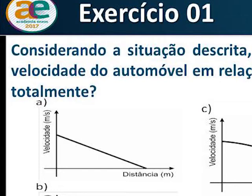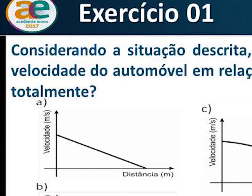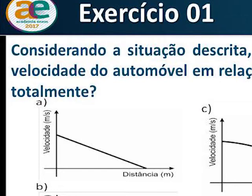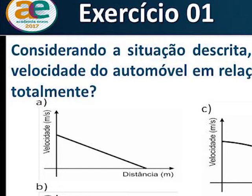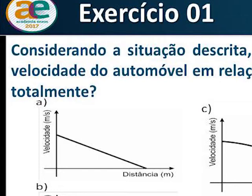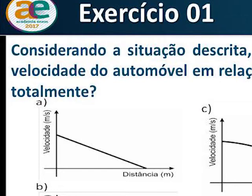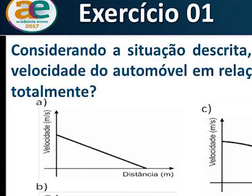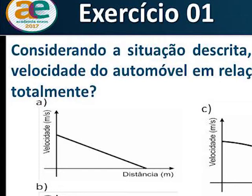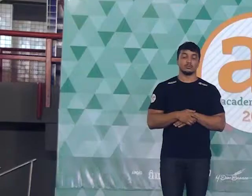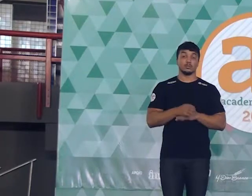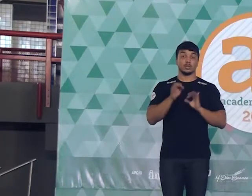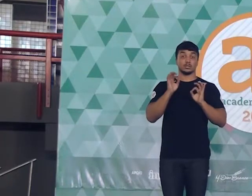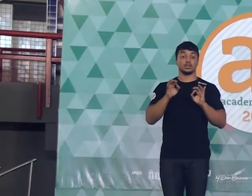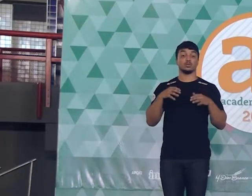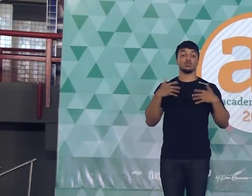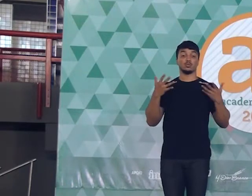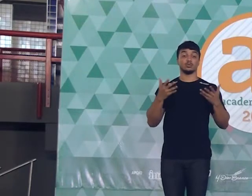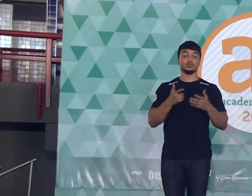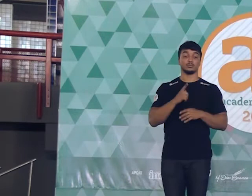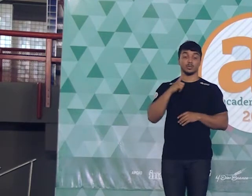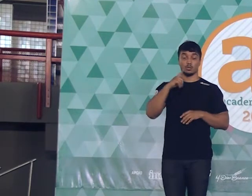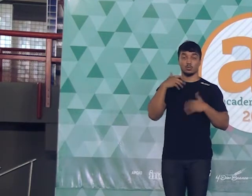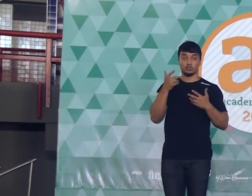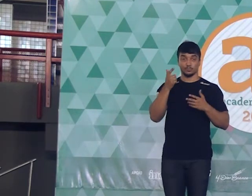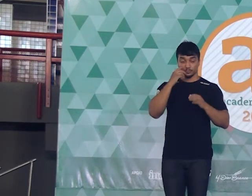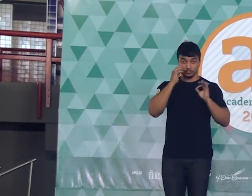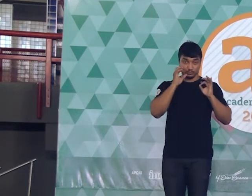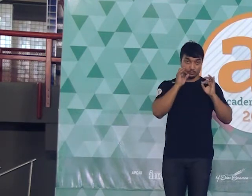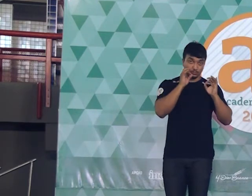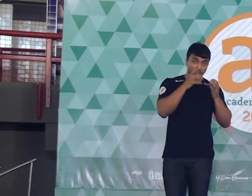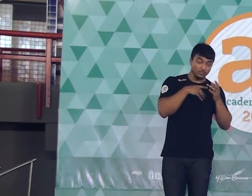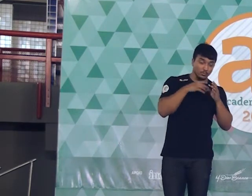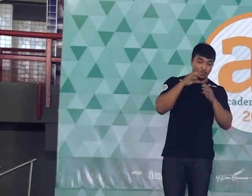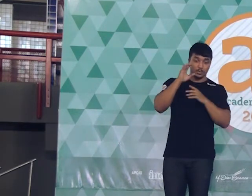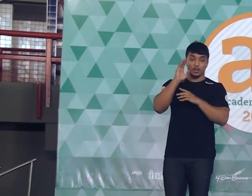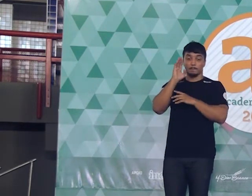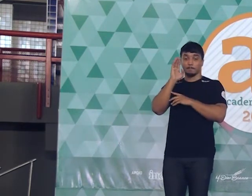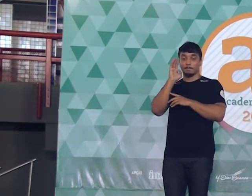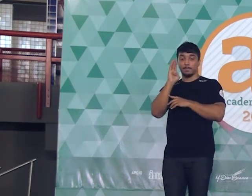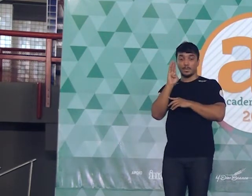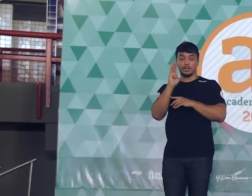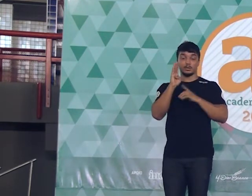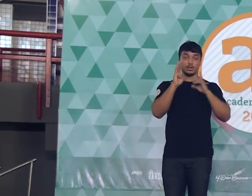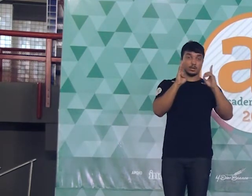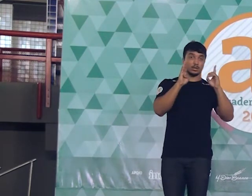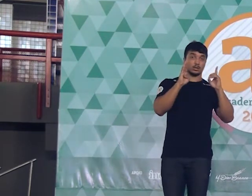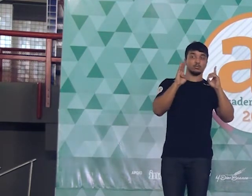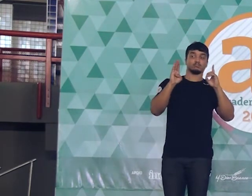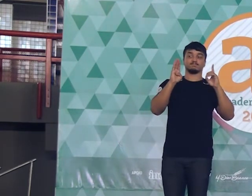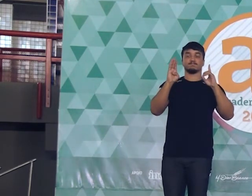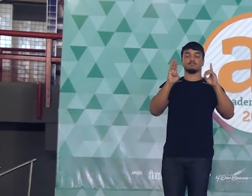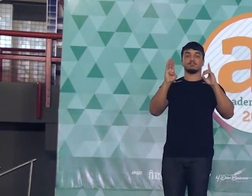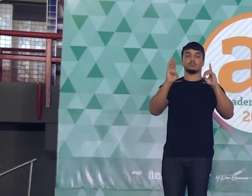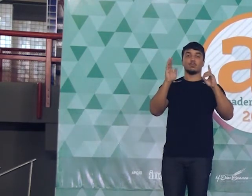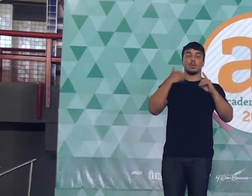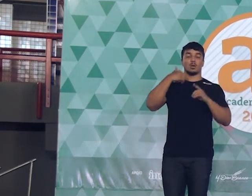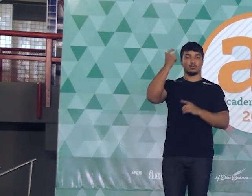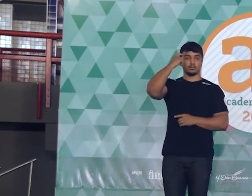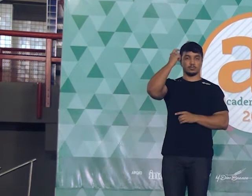Então, como respostas lógicas, nós teríamos como resposta aqui a B ou a D. Agora, pensa um